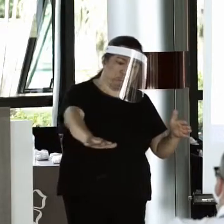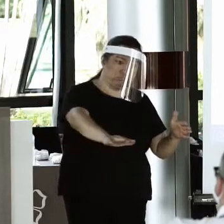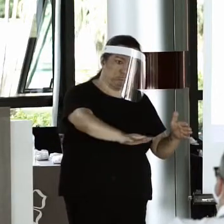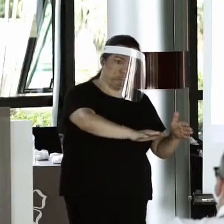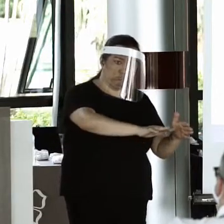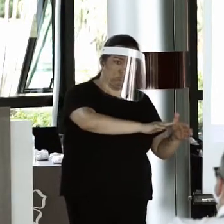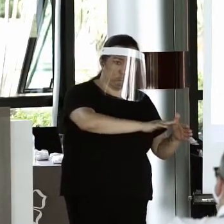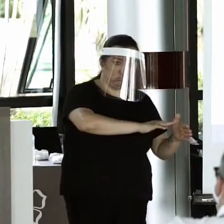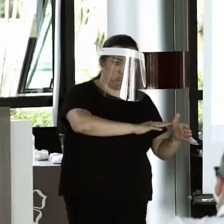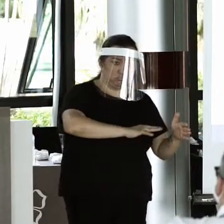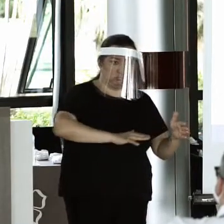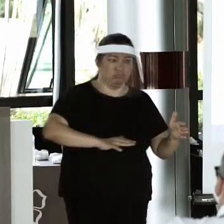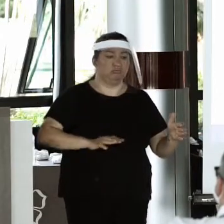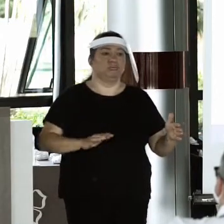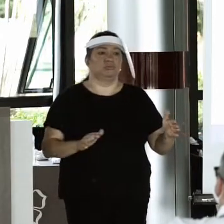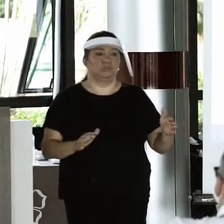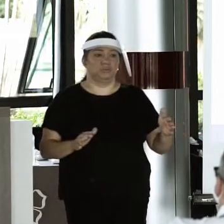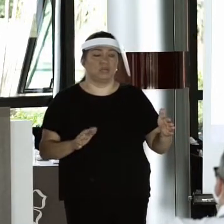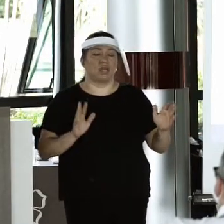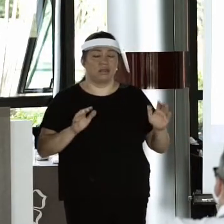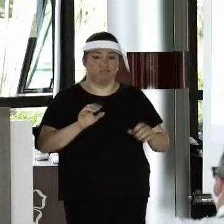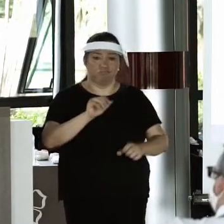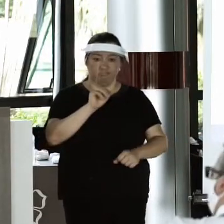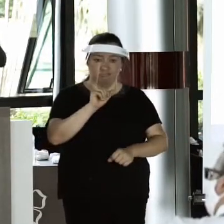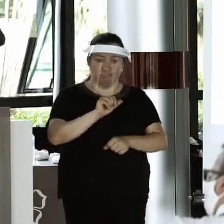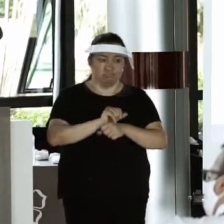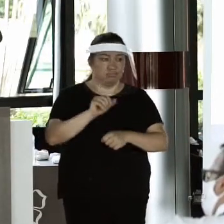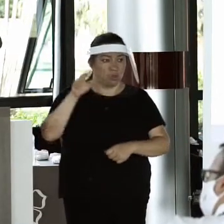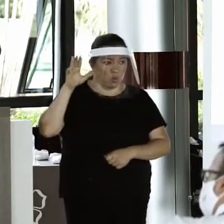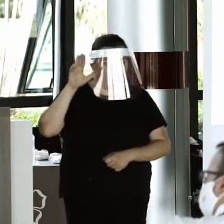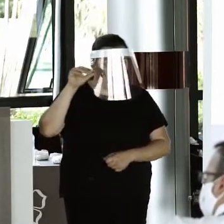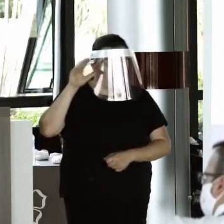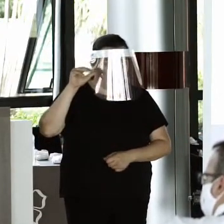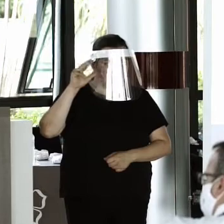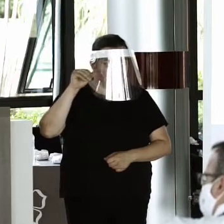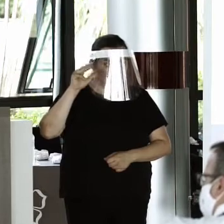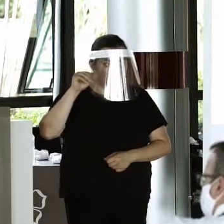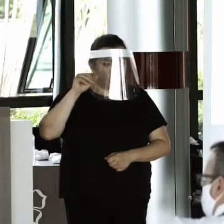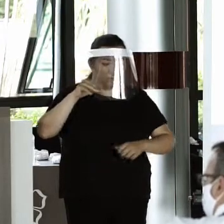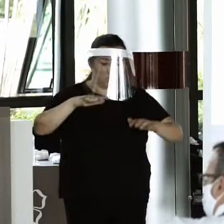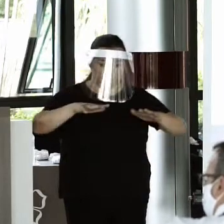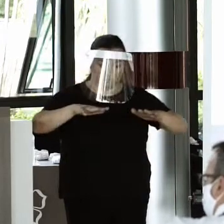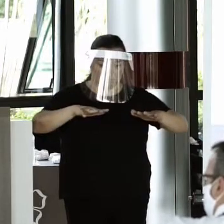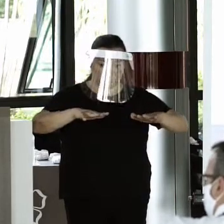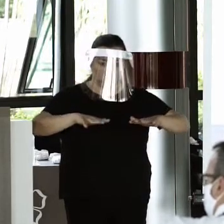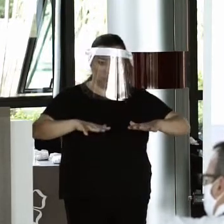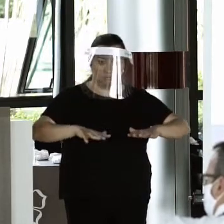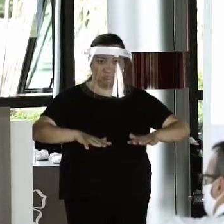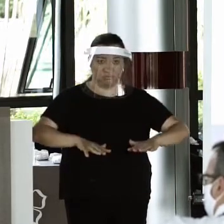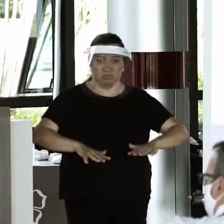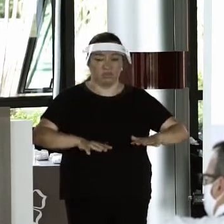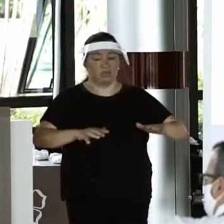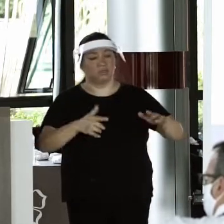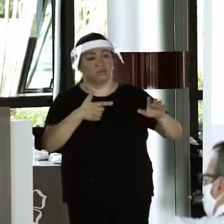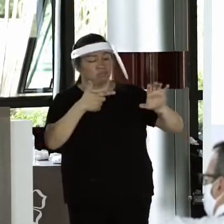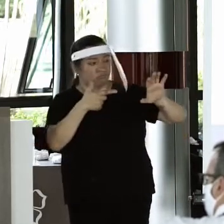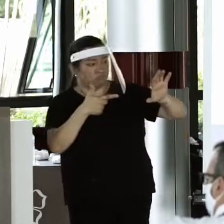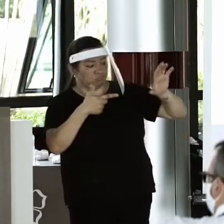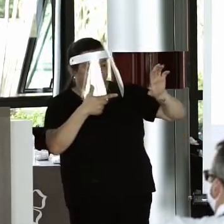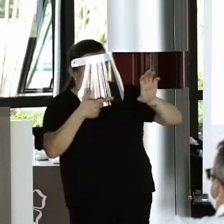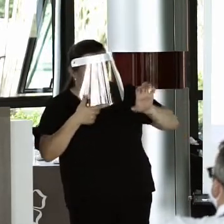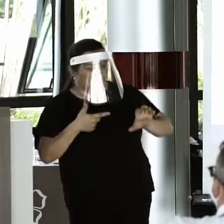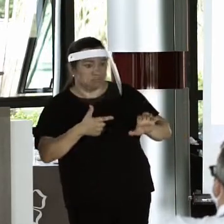impermeabilizada. E aí, literalmente, eu vou observar se a lâmina vai baixar e eu vou olhar por baixo